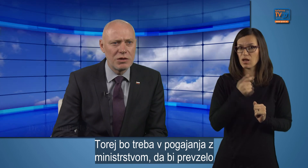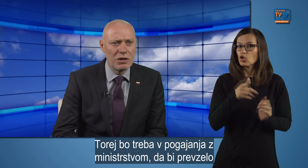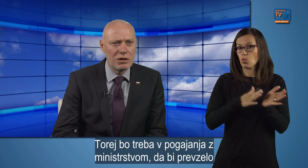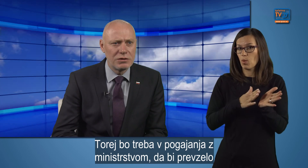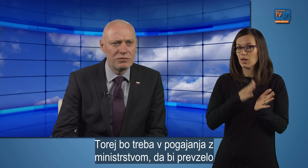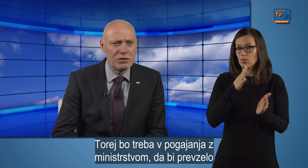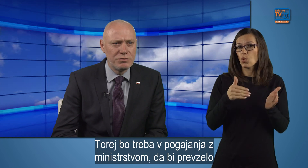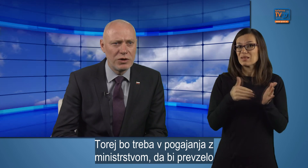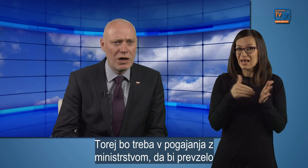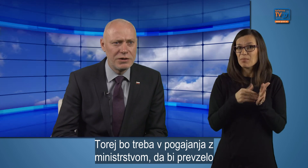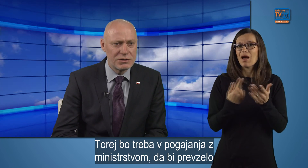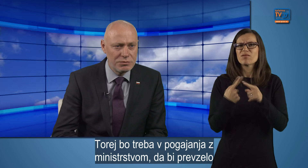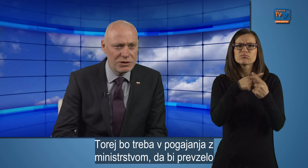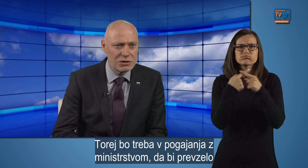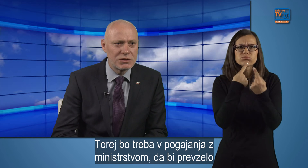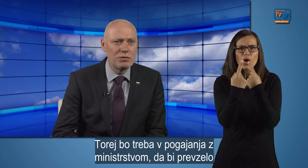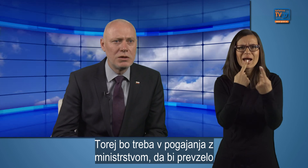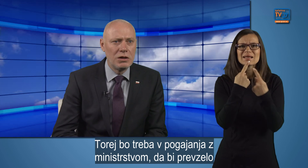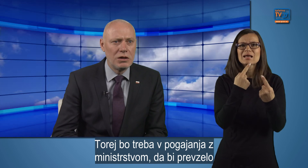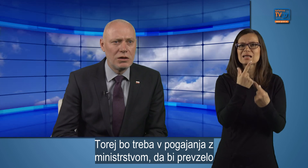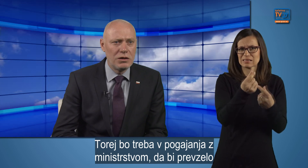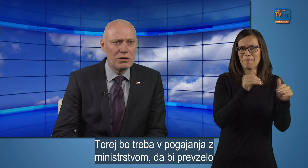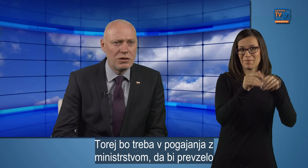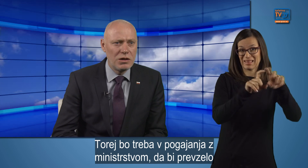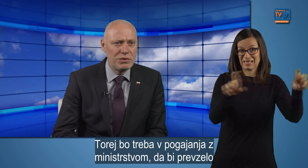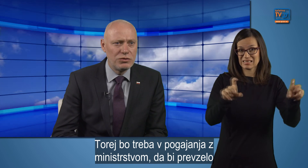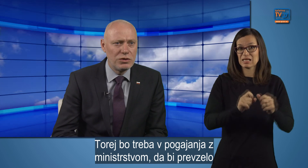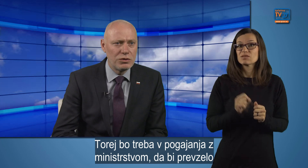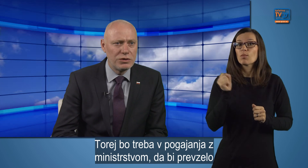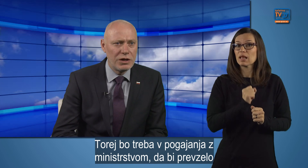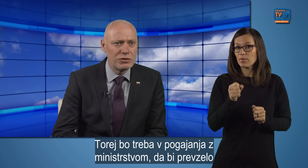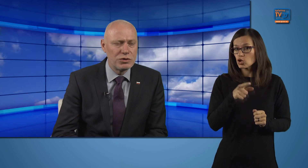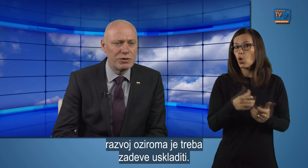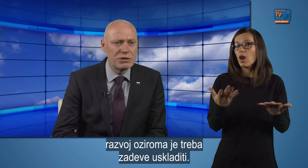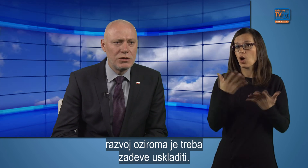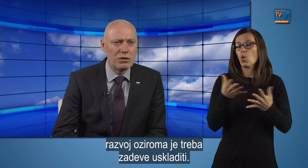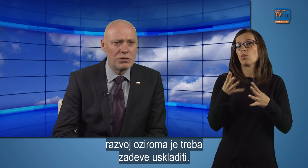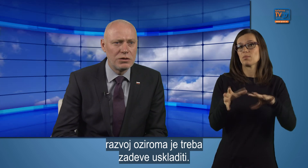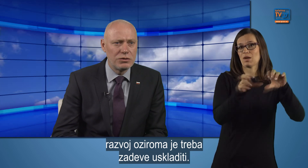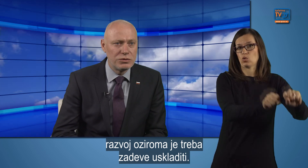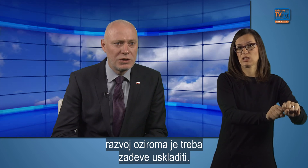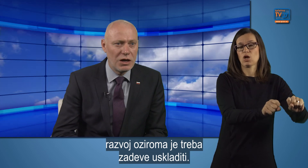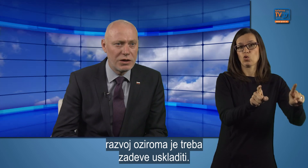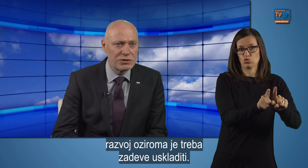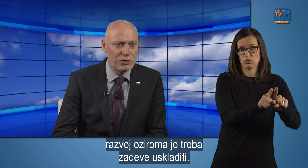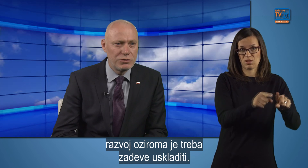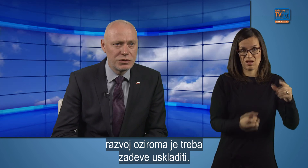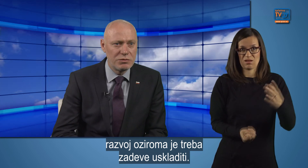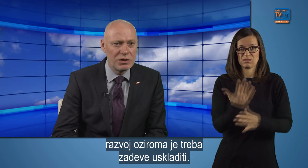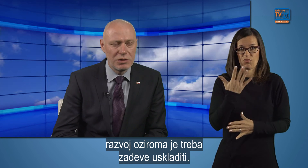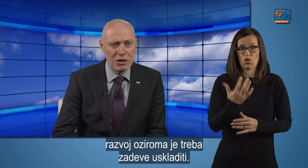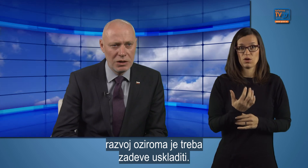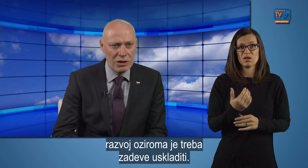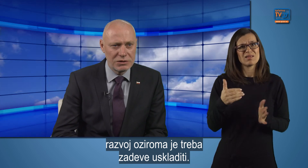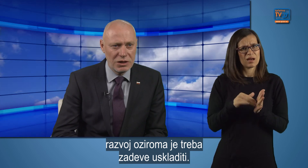bo treba v pogajanja z ministrstvom, da bi to lahko dejansko prevzelo tudi ta razvoj,